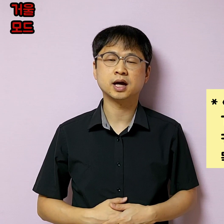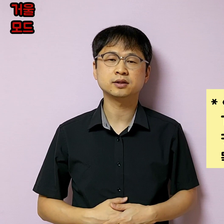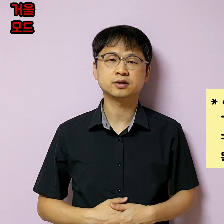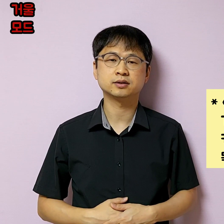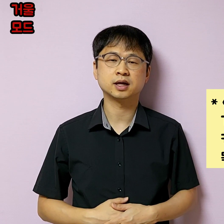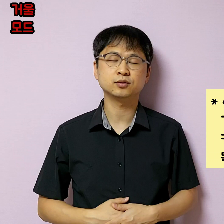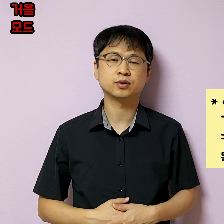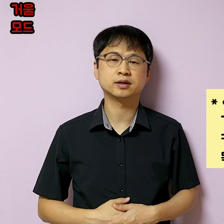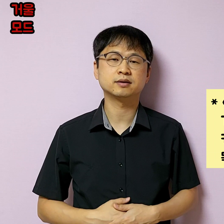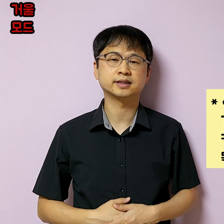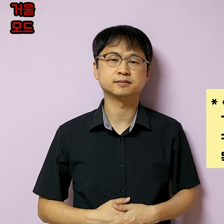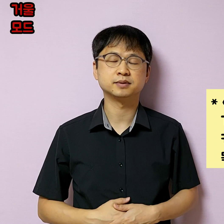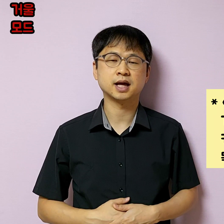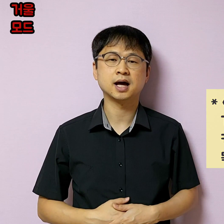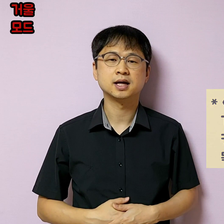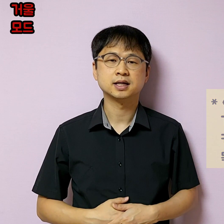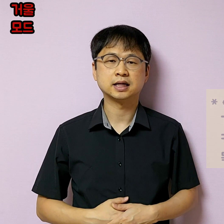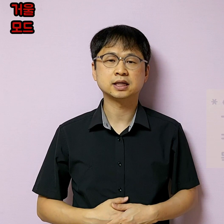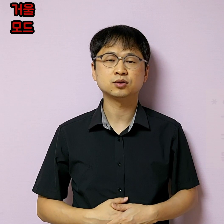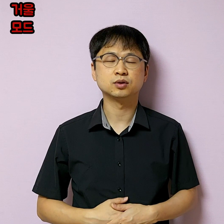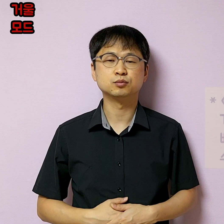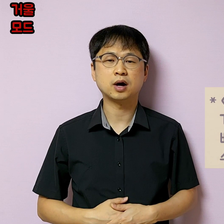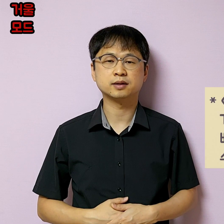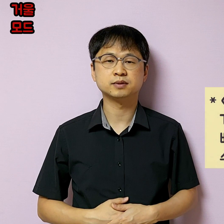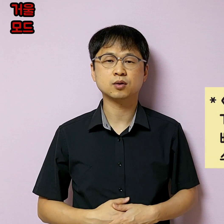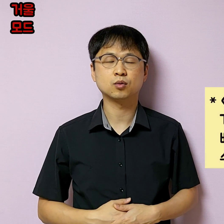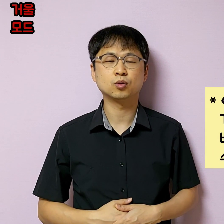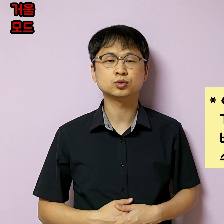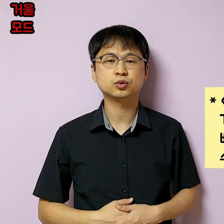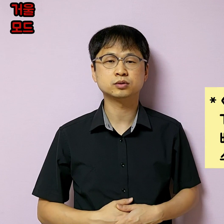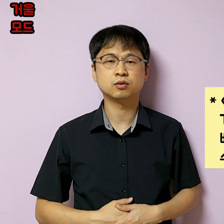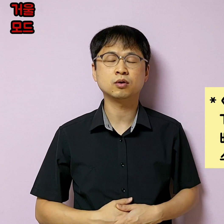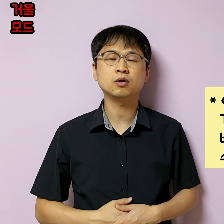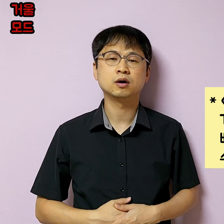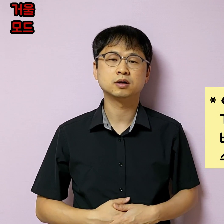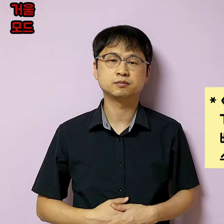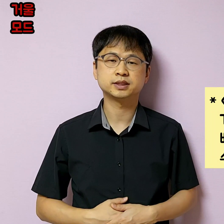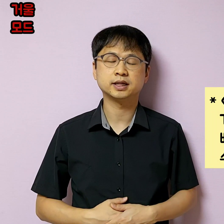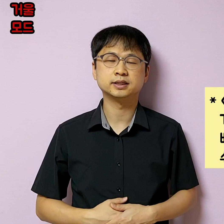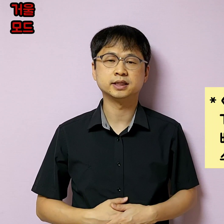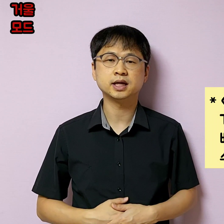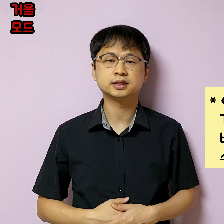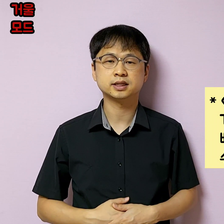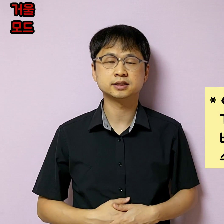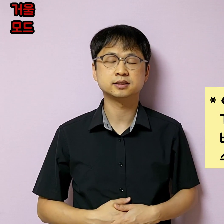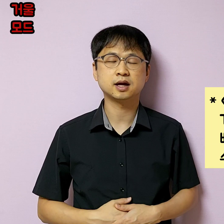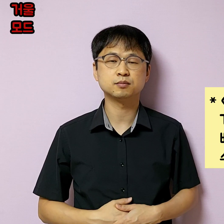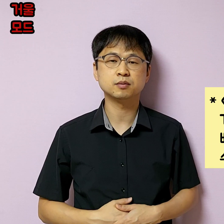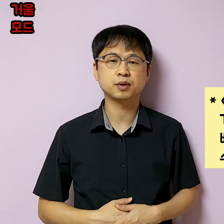목소리가 뛰어난 노래인 것 같습니다. 가사도 너무 아름답고 수어도 어렵지 않으니 천천히 한번